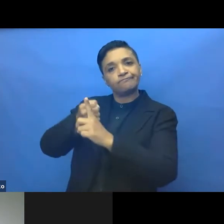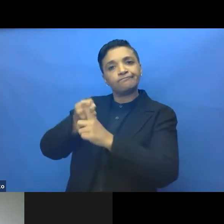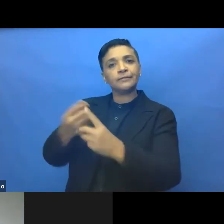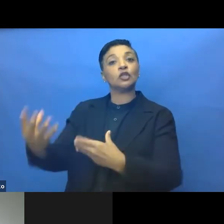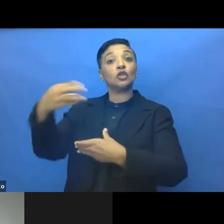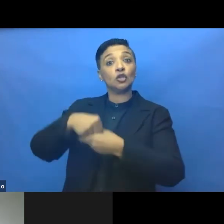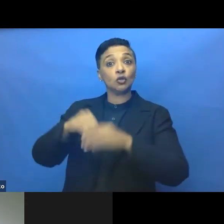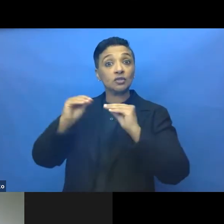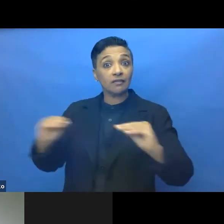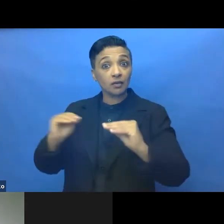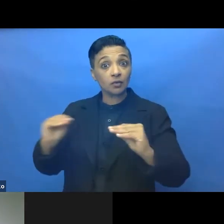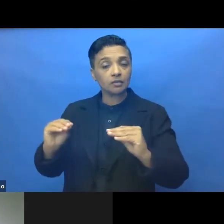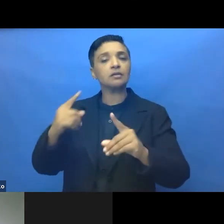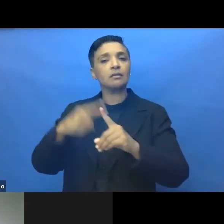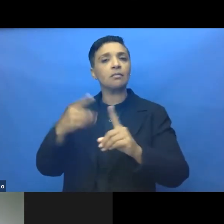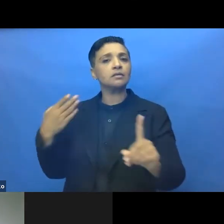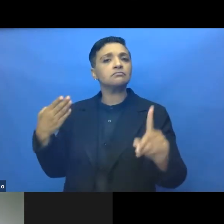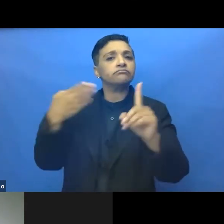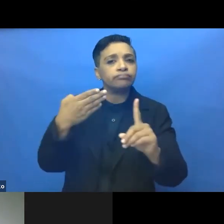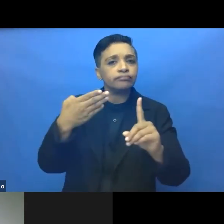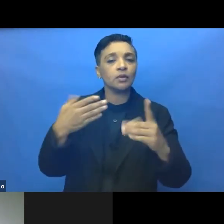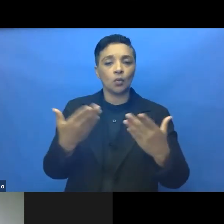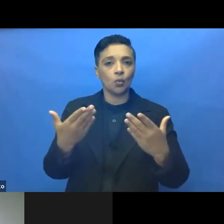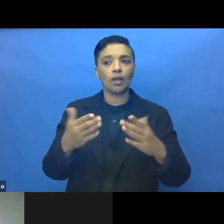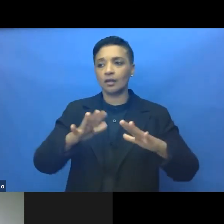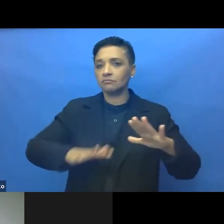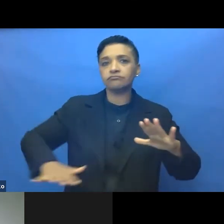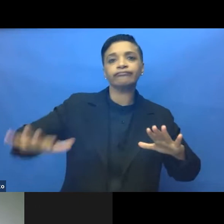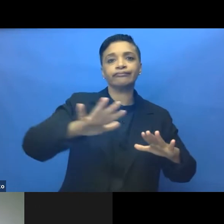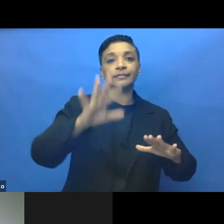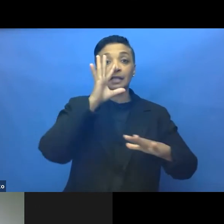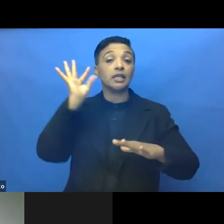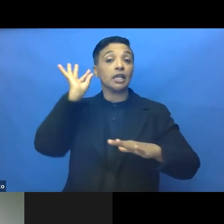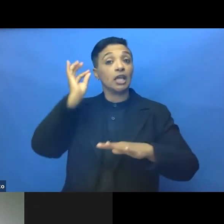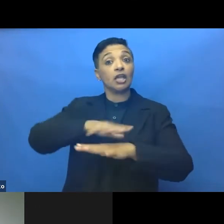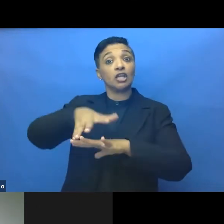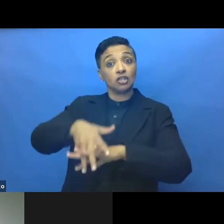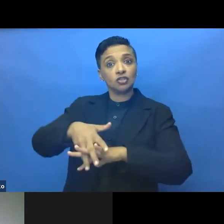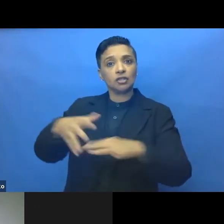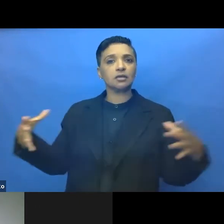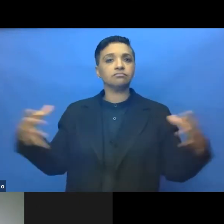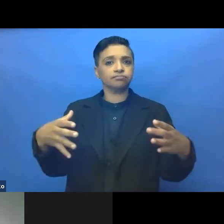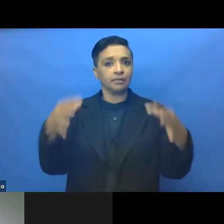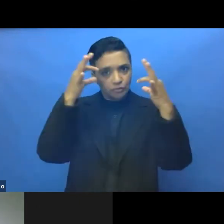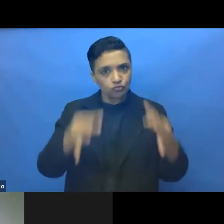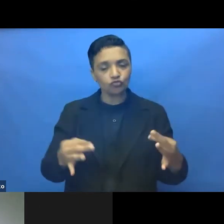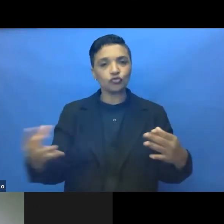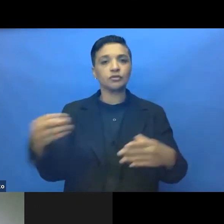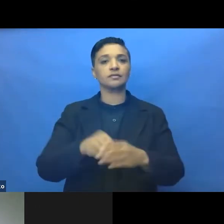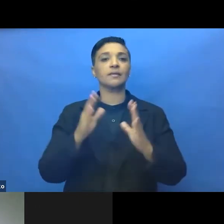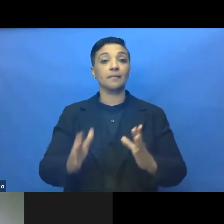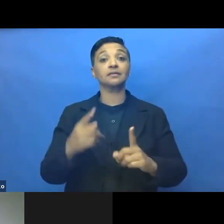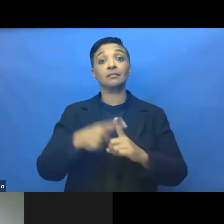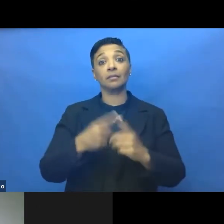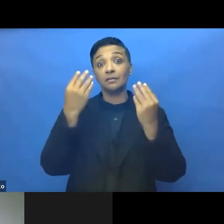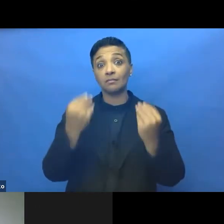des femmes handicapées et elle fait attention à l'inclusion des femmes et des filles dans